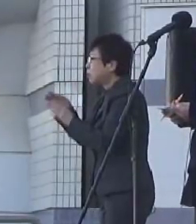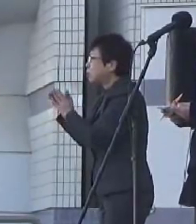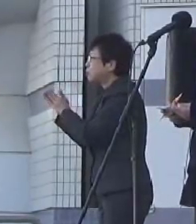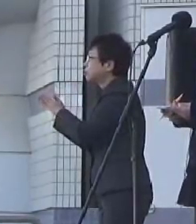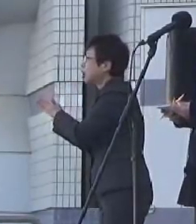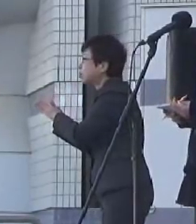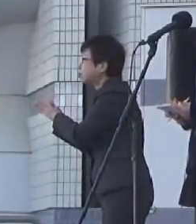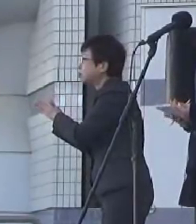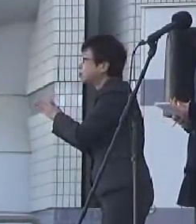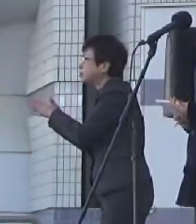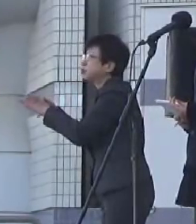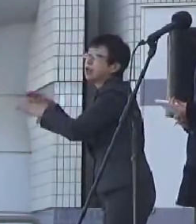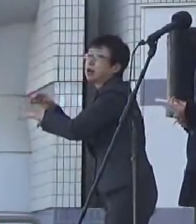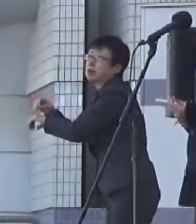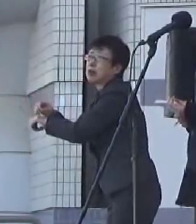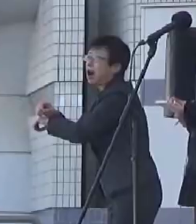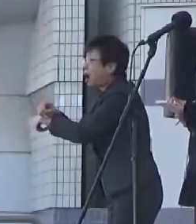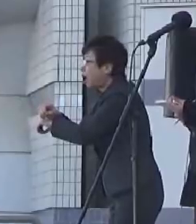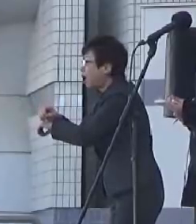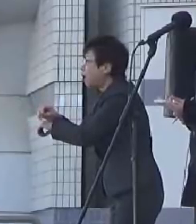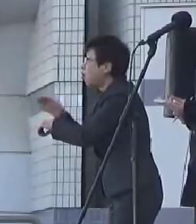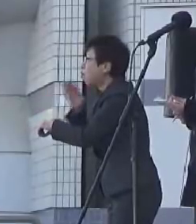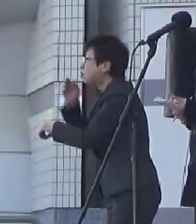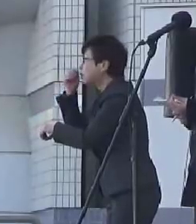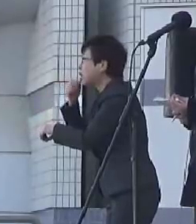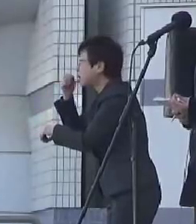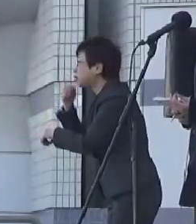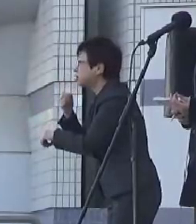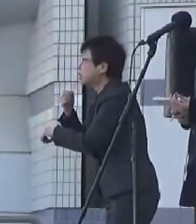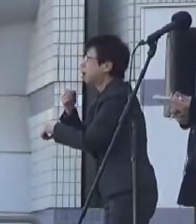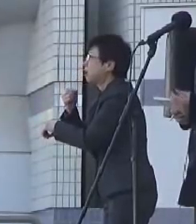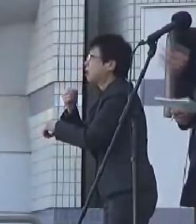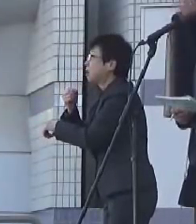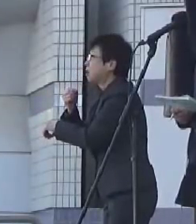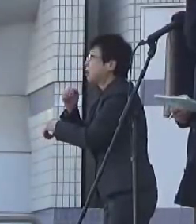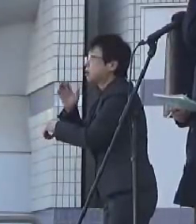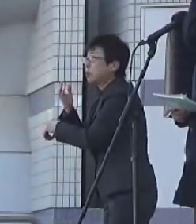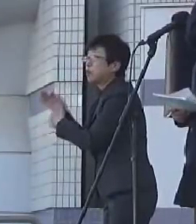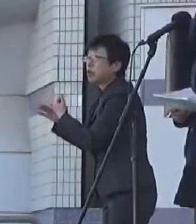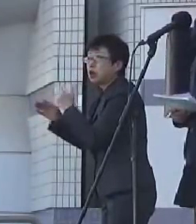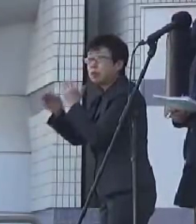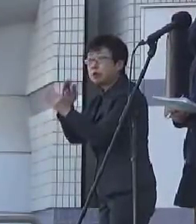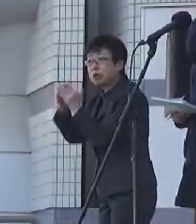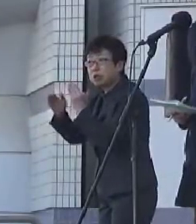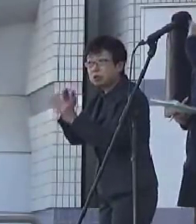うっていうのはこんなにも悲しいことなのに、こう戦争だったり